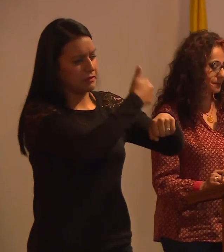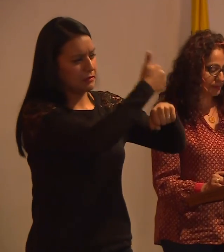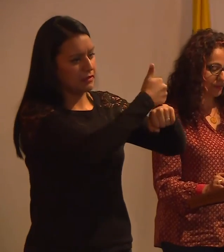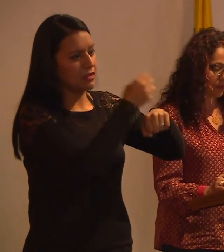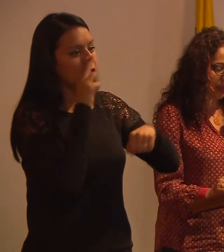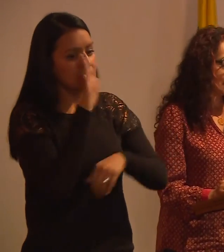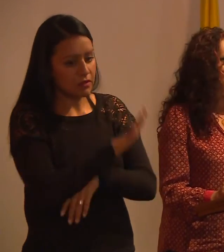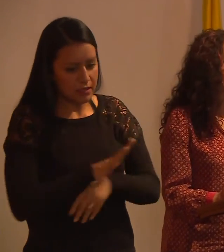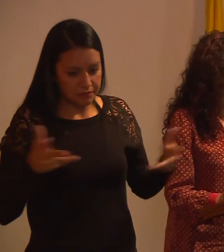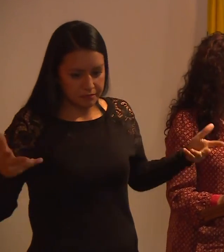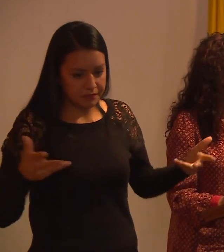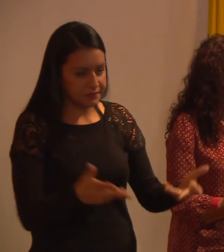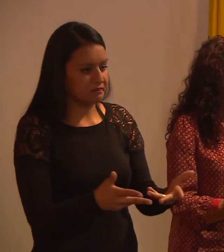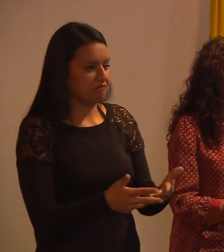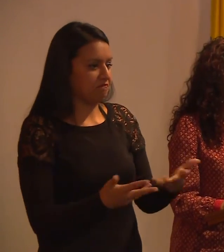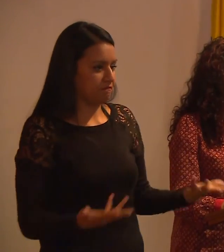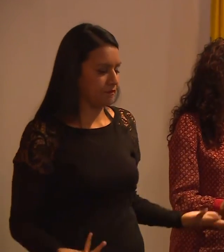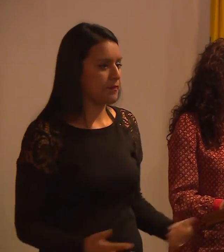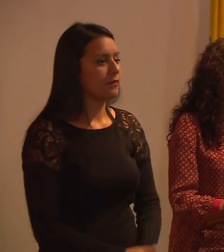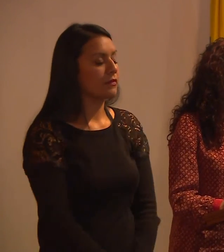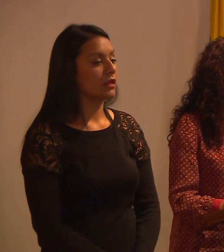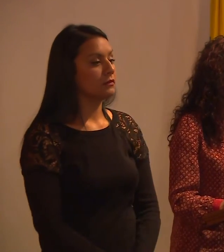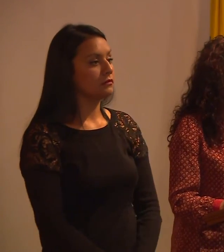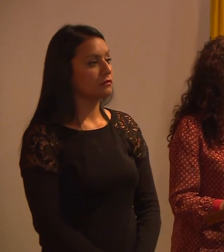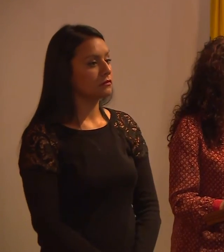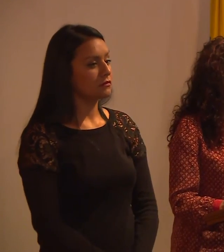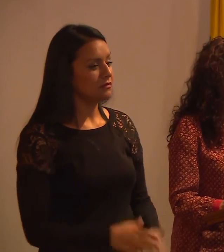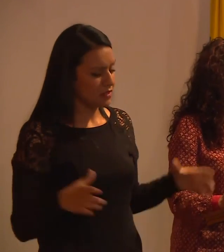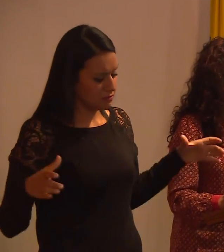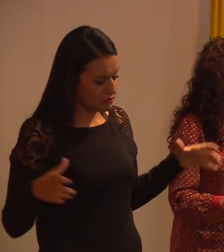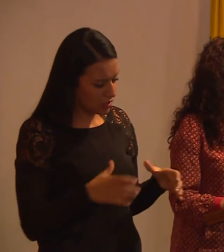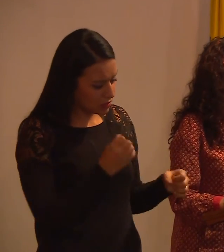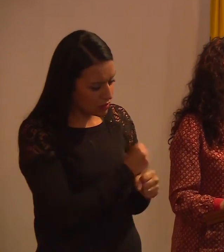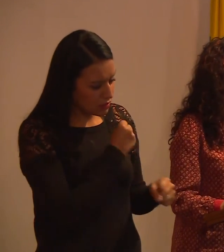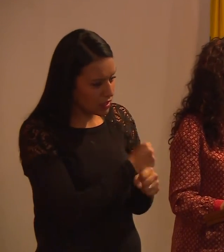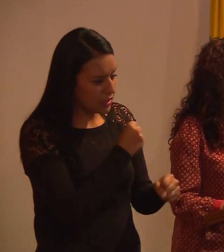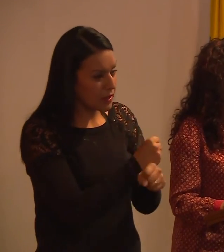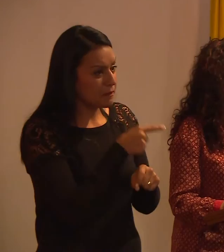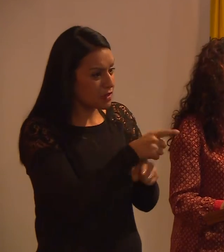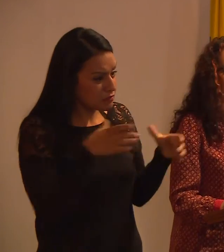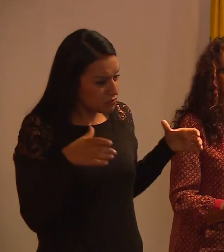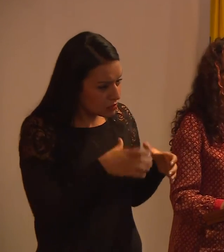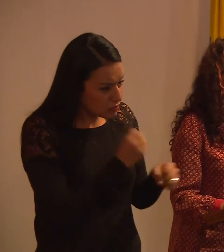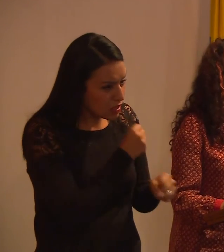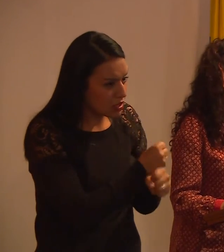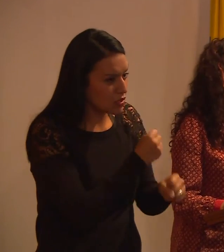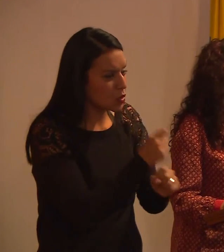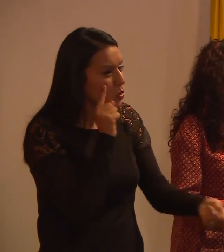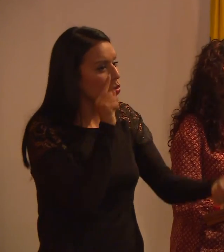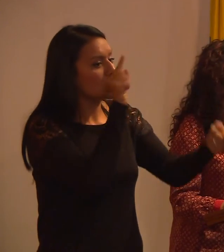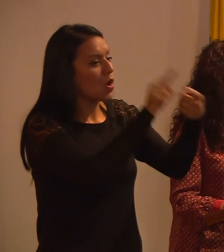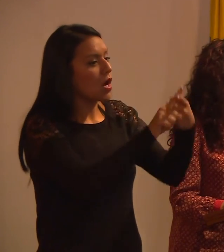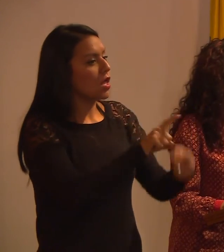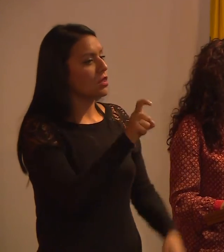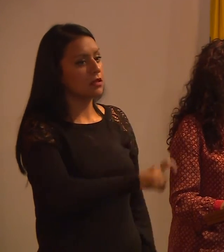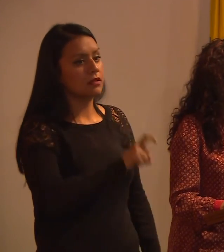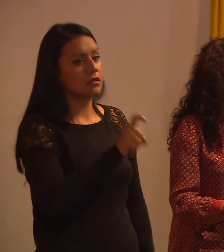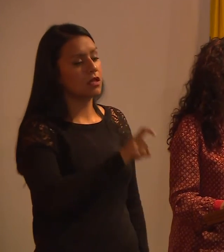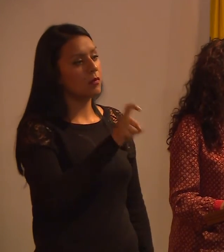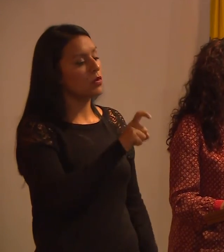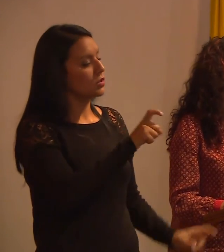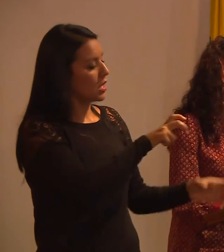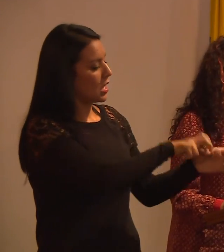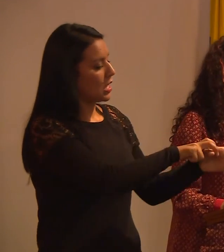nacional. Es decir, este tutelaje, pero quiero indicar que este tutelaje no solamente lo necesitamos hacia